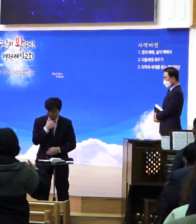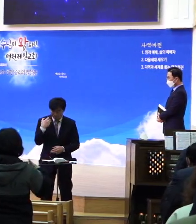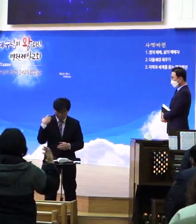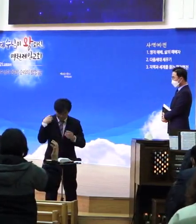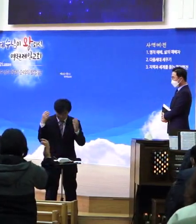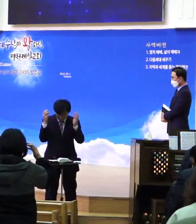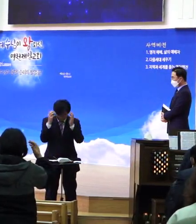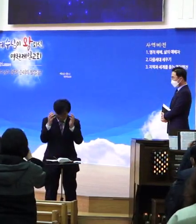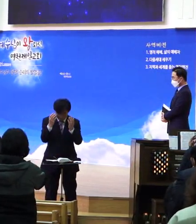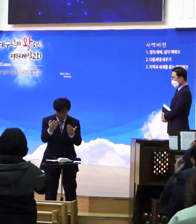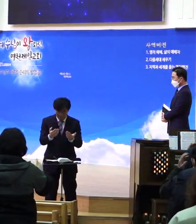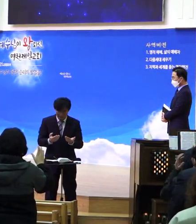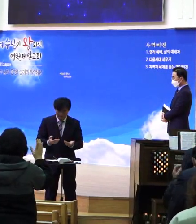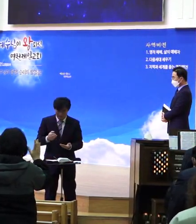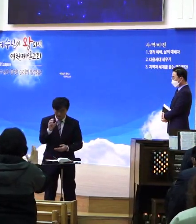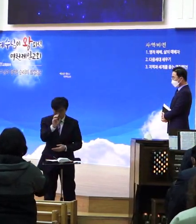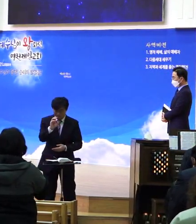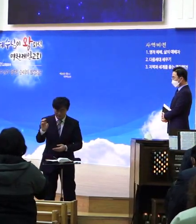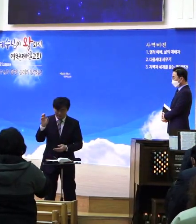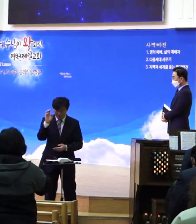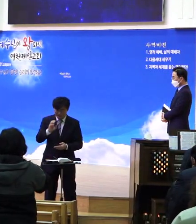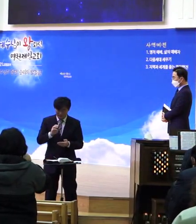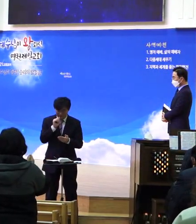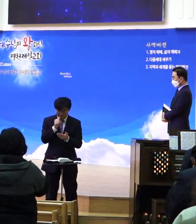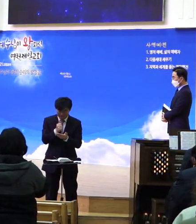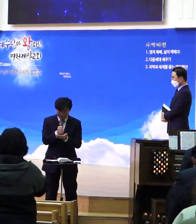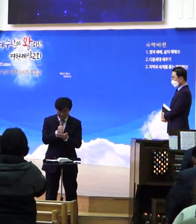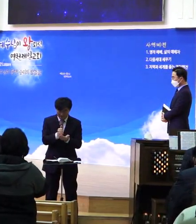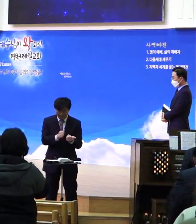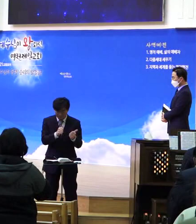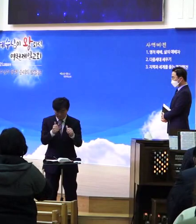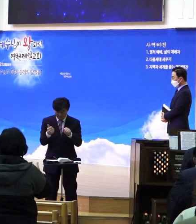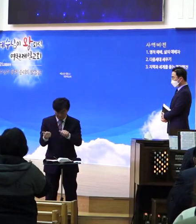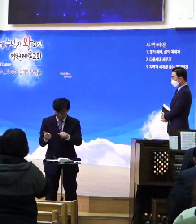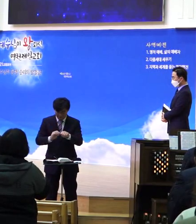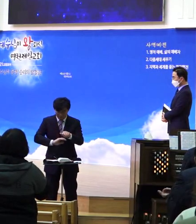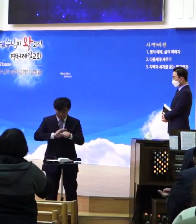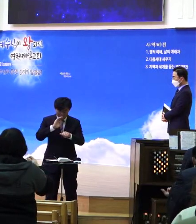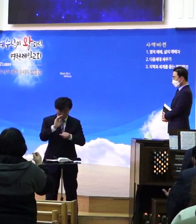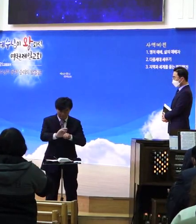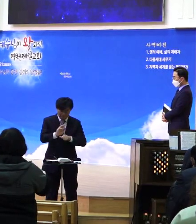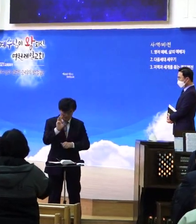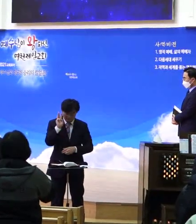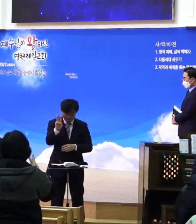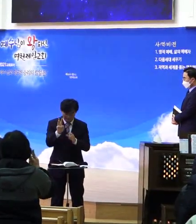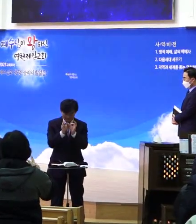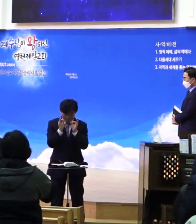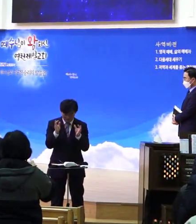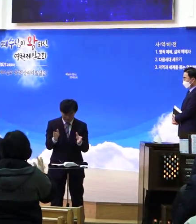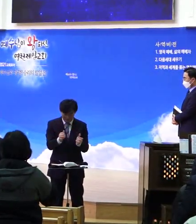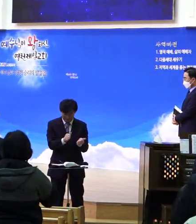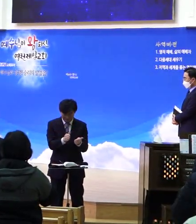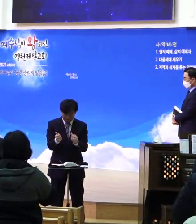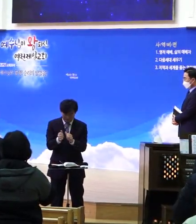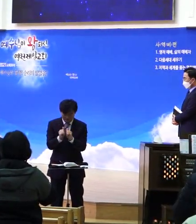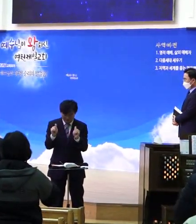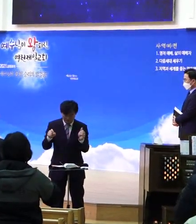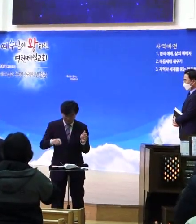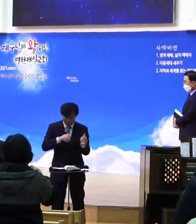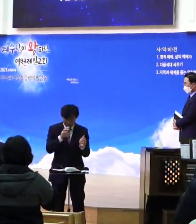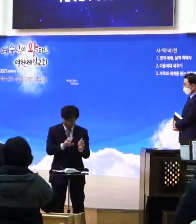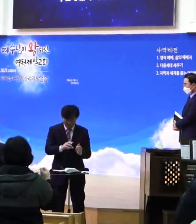나시고 본디오 빌라도에게 고난을 받아 십자가에 못 박혀 죽으시고 장사된 지 사흘